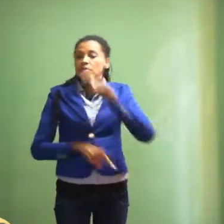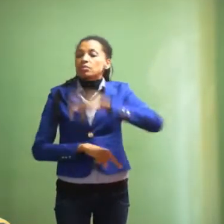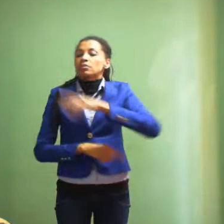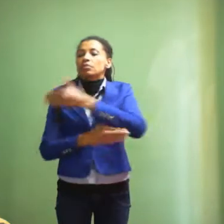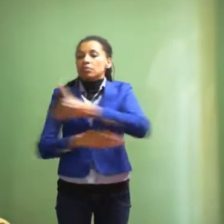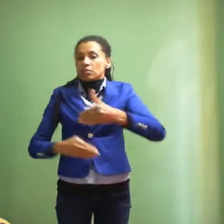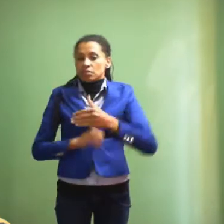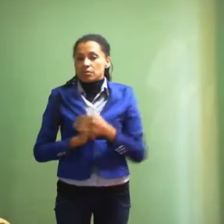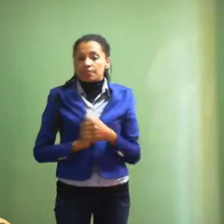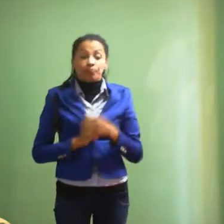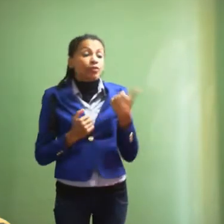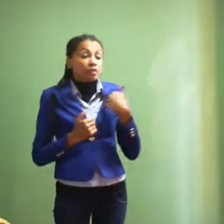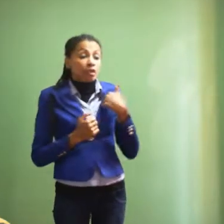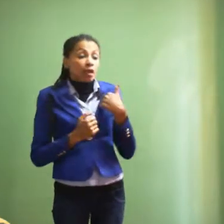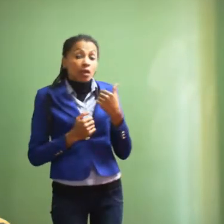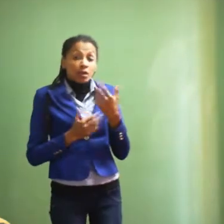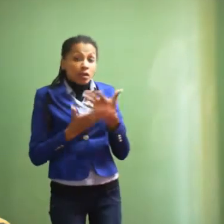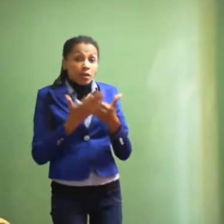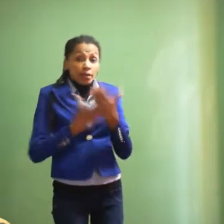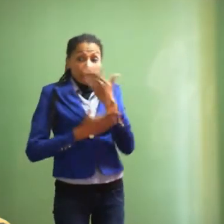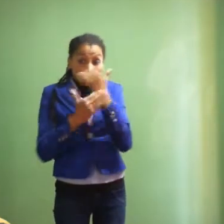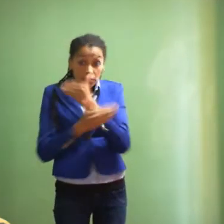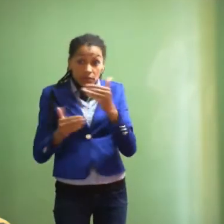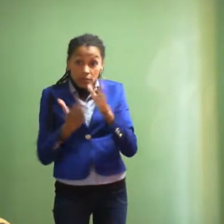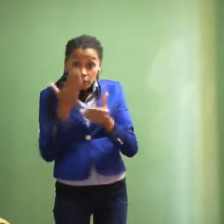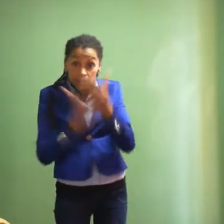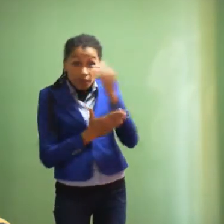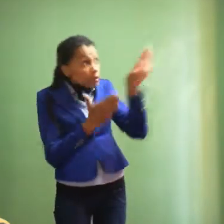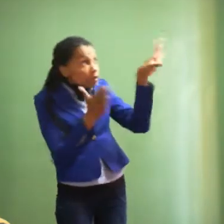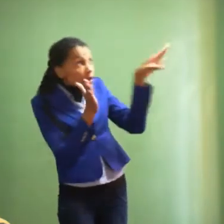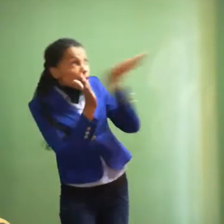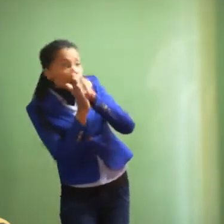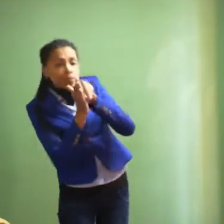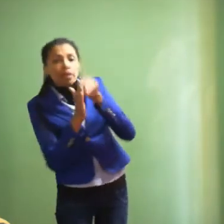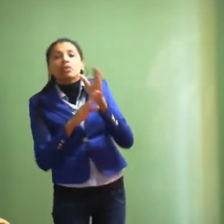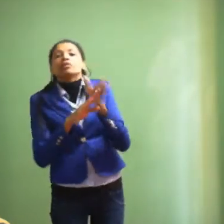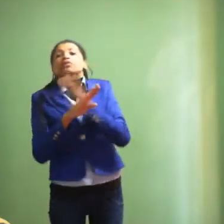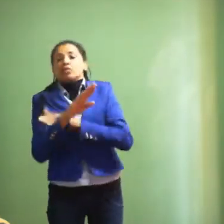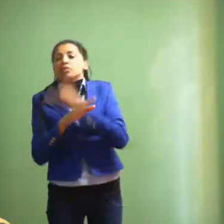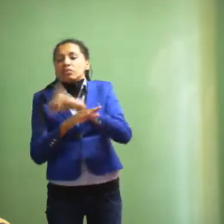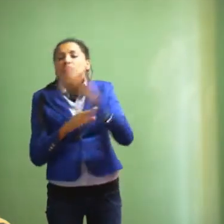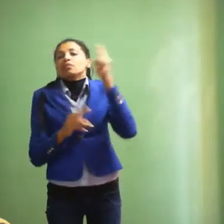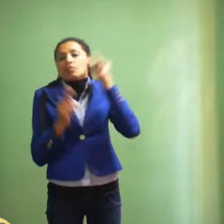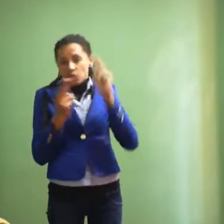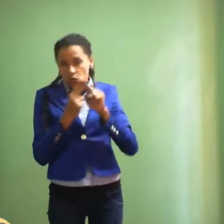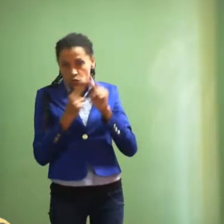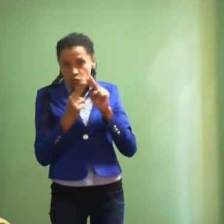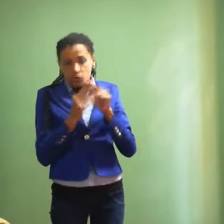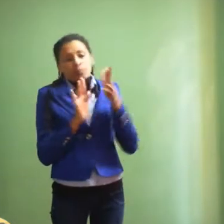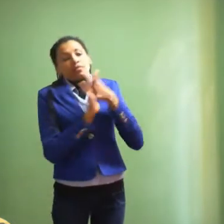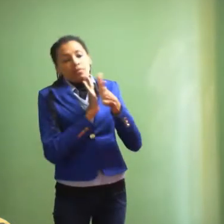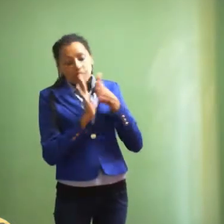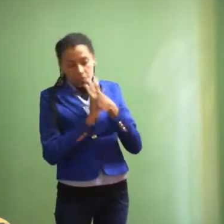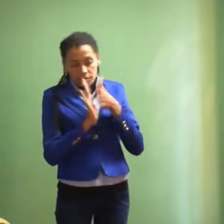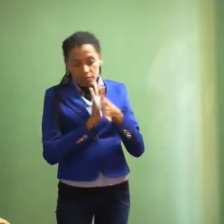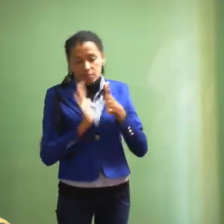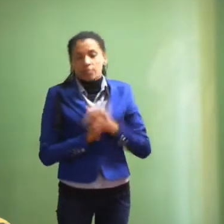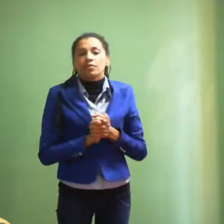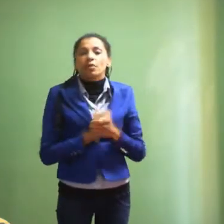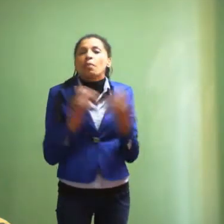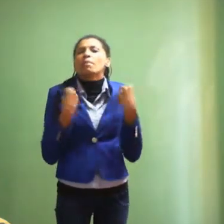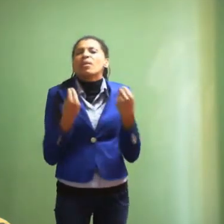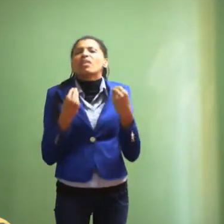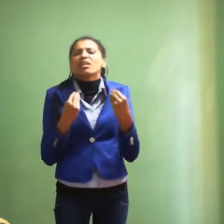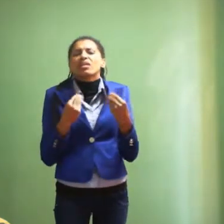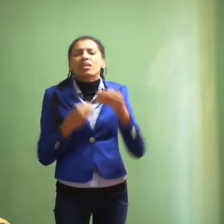copia es porque ya ha habido un proceso previo de comprensión en lengua de señas de ese texto. No tiene sentido que